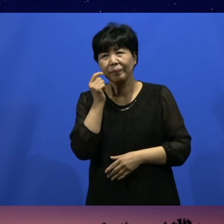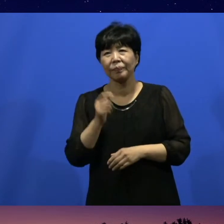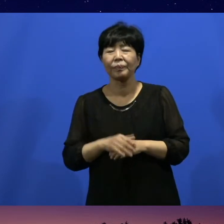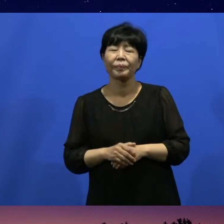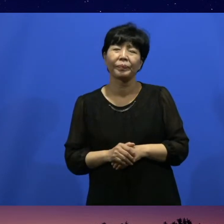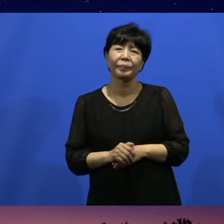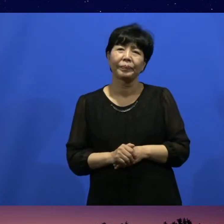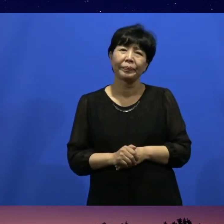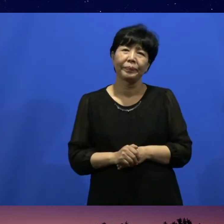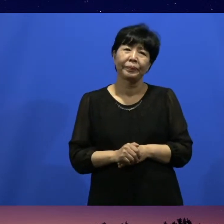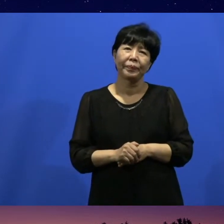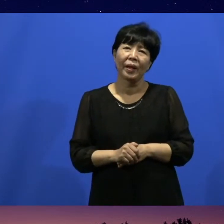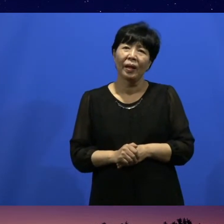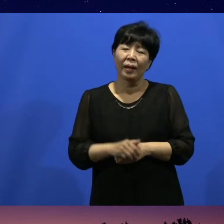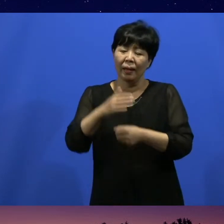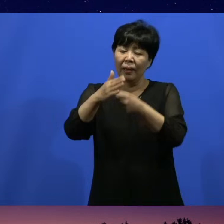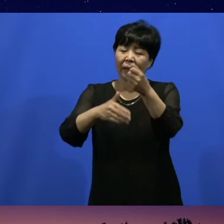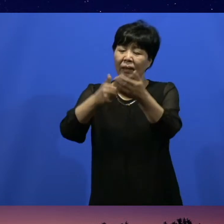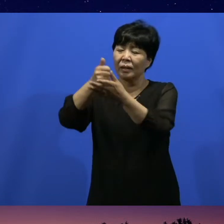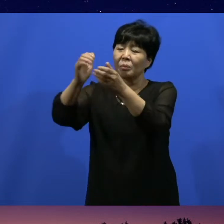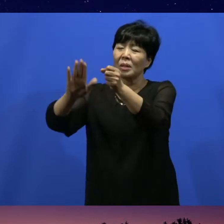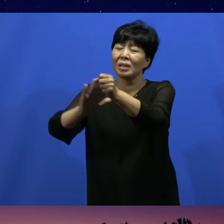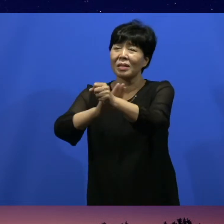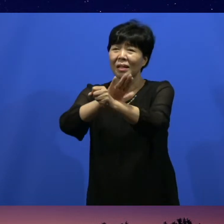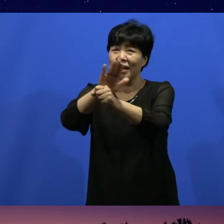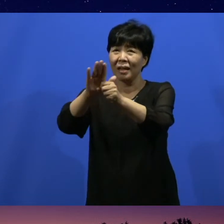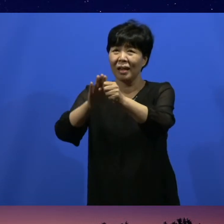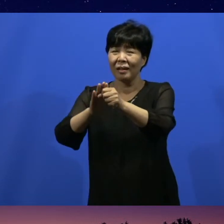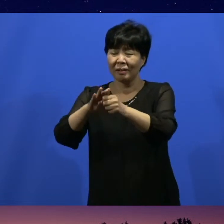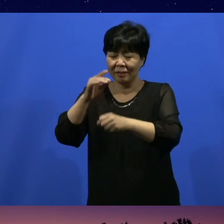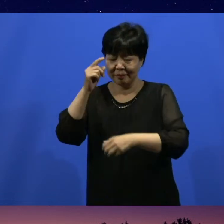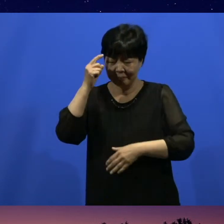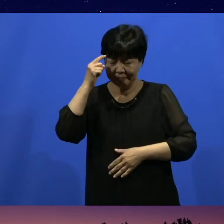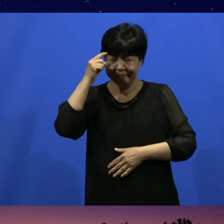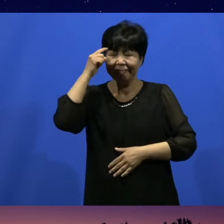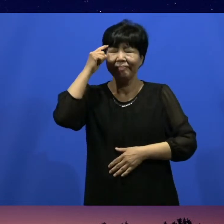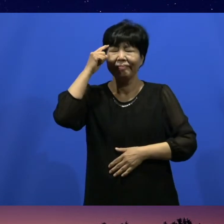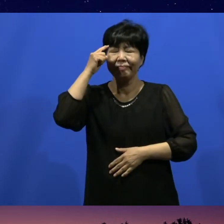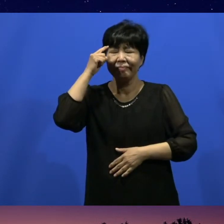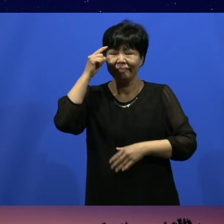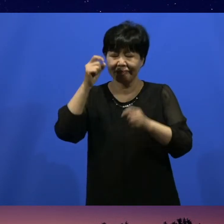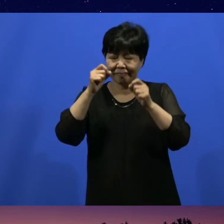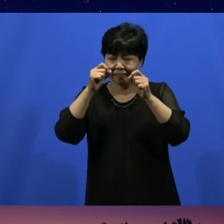있어요, 여러분. 그 사랑을 우리가 온전히 깨닫고 경험하면